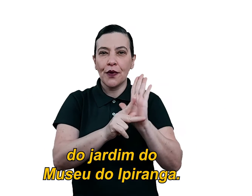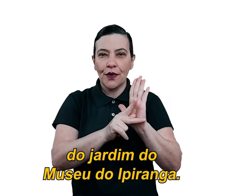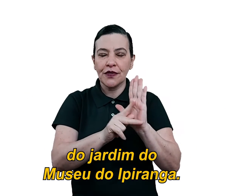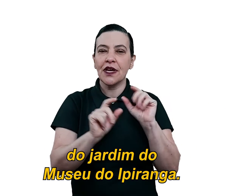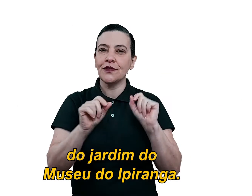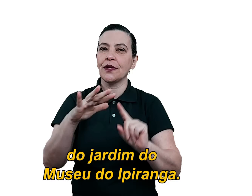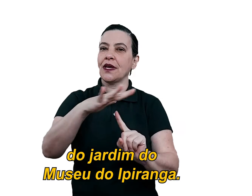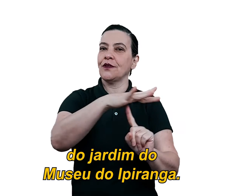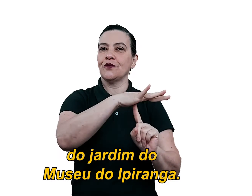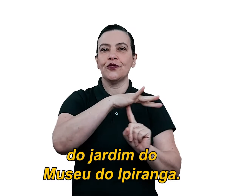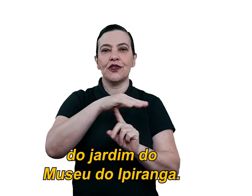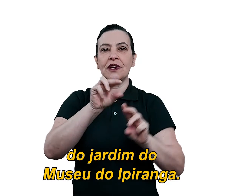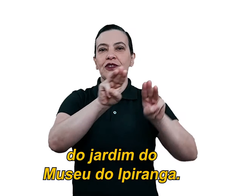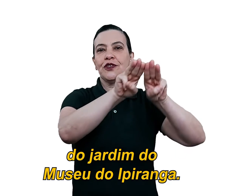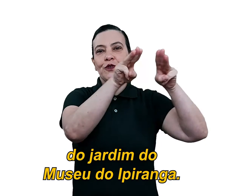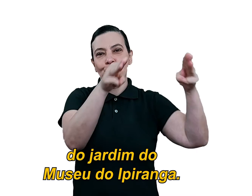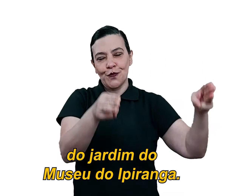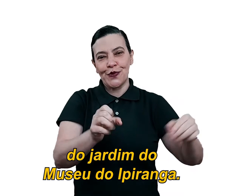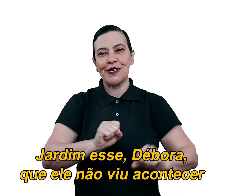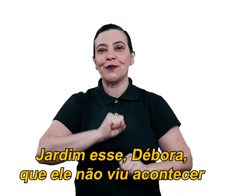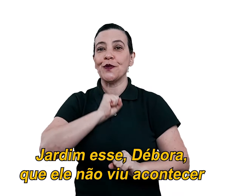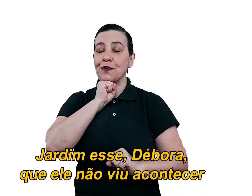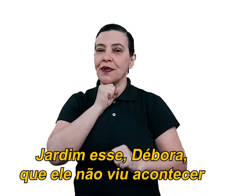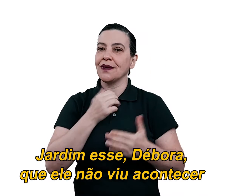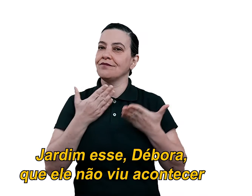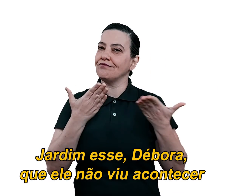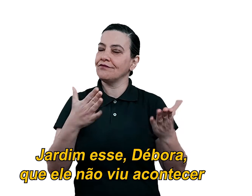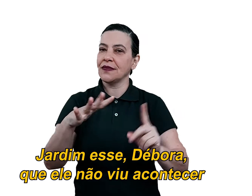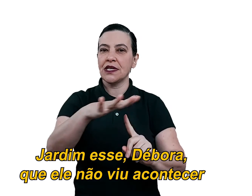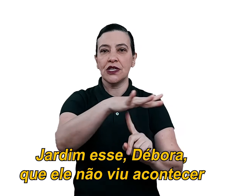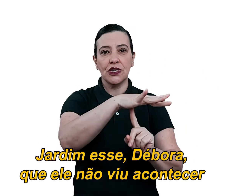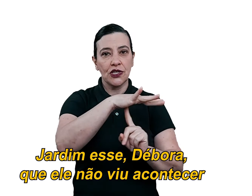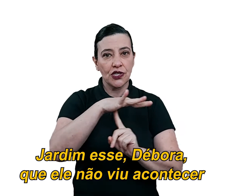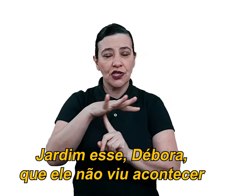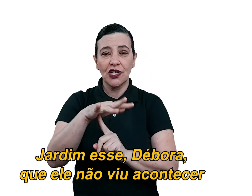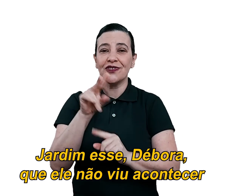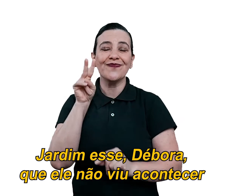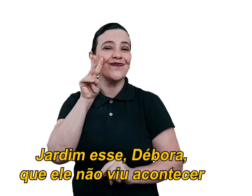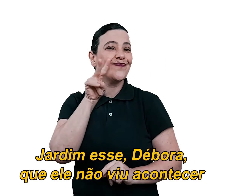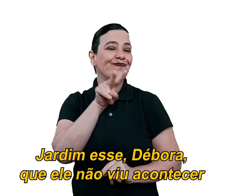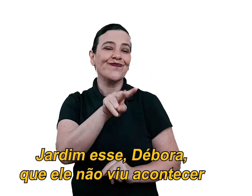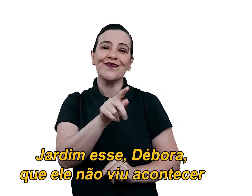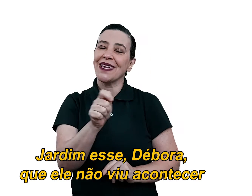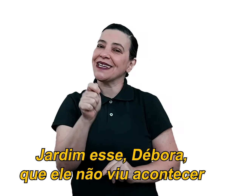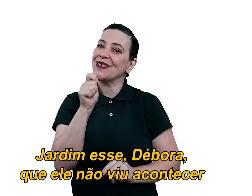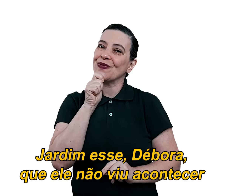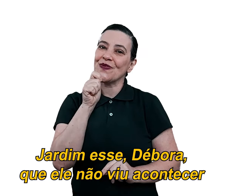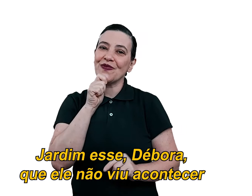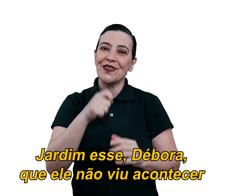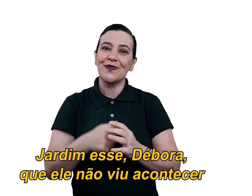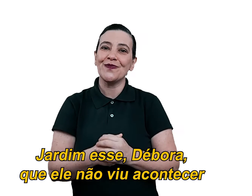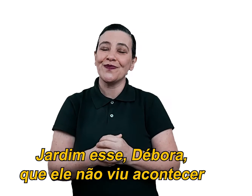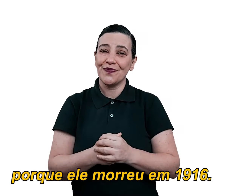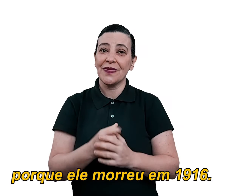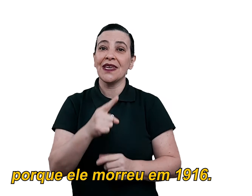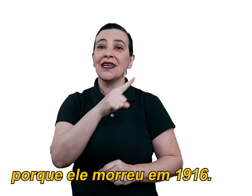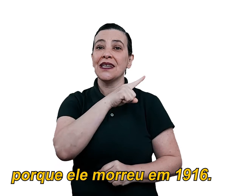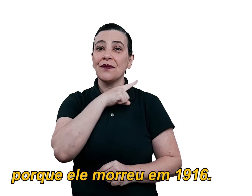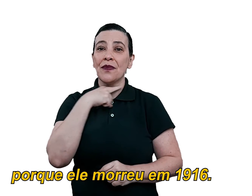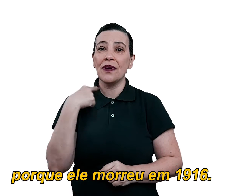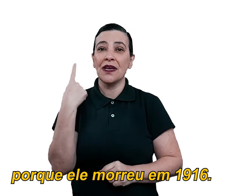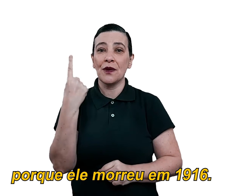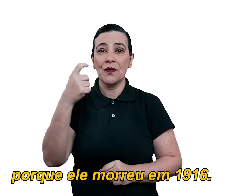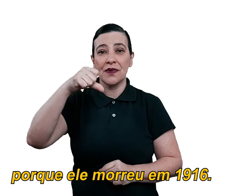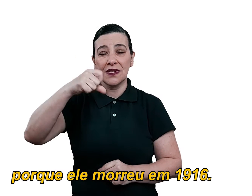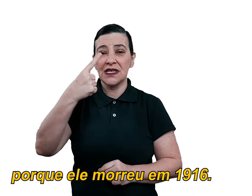museu, do jardim do Museu do Ipiranga. Jardim esse, Débora, que ele não viu acontecer. Ele morreu